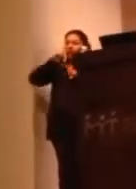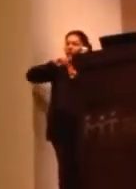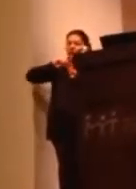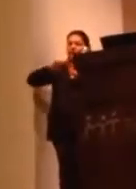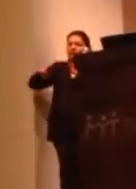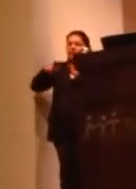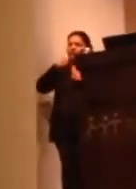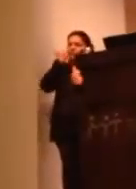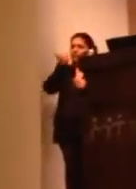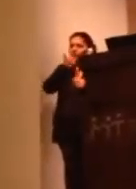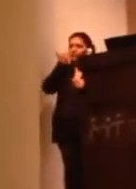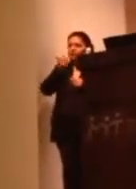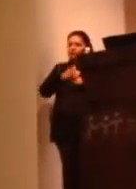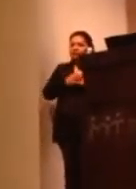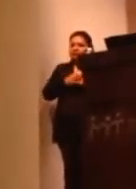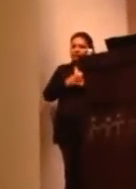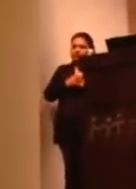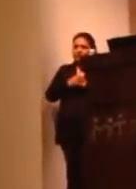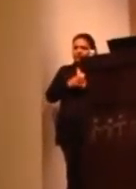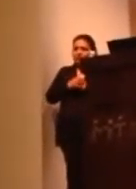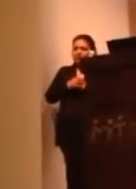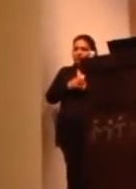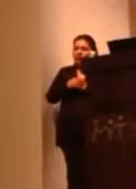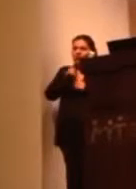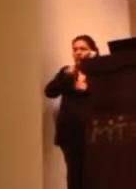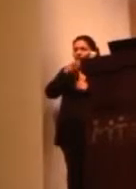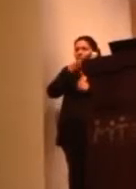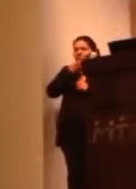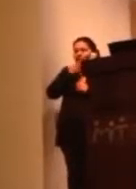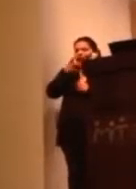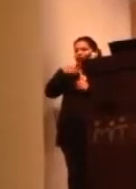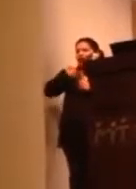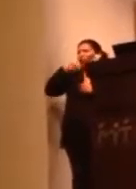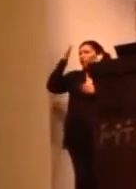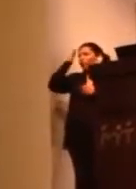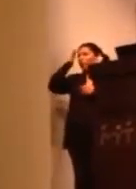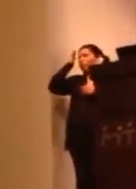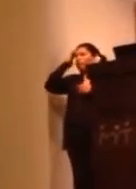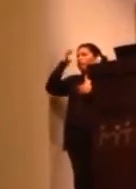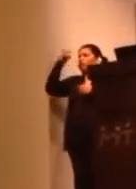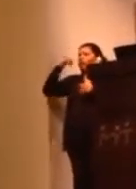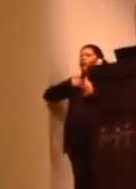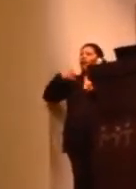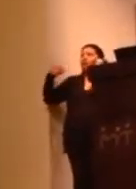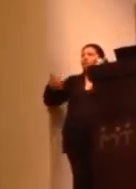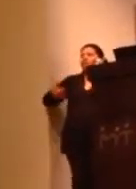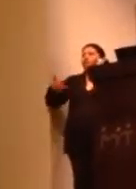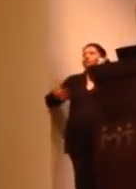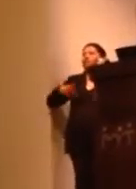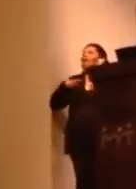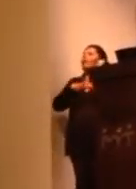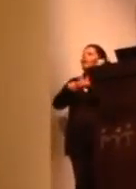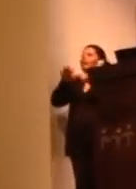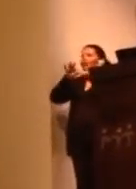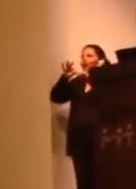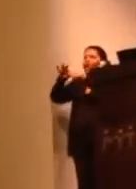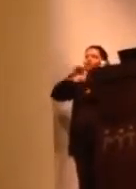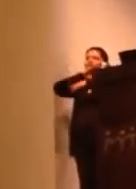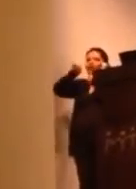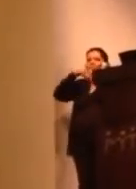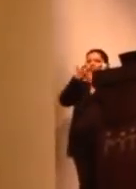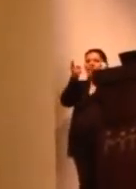a tus alumnos. Se vuelve el líder del grupo. Todos los niños se van con